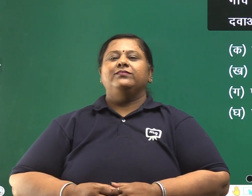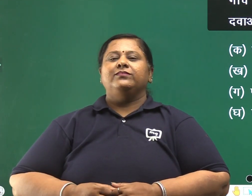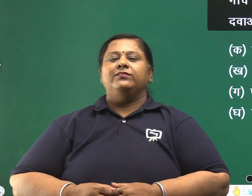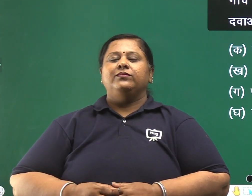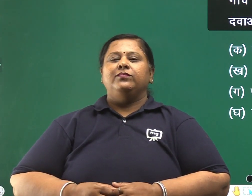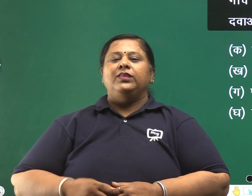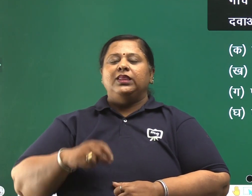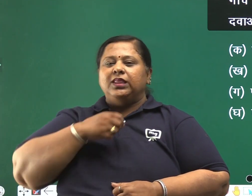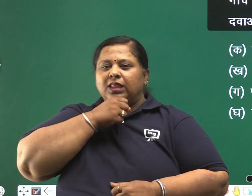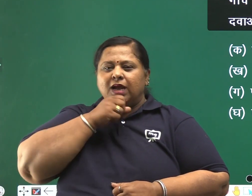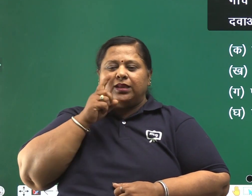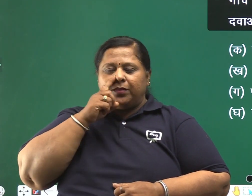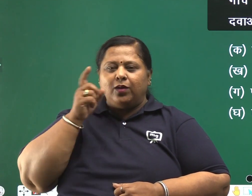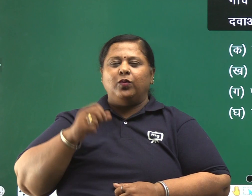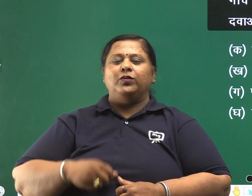दादी माँ को